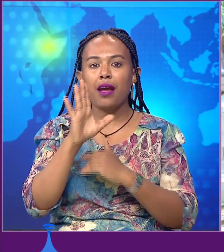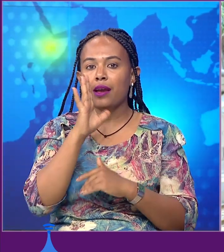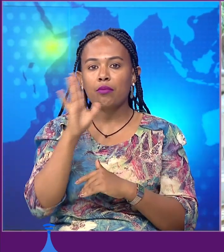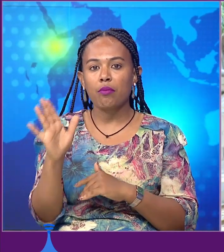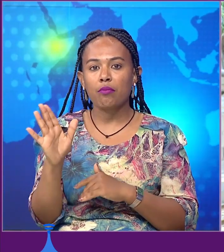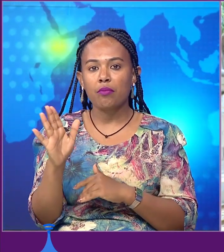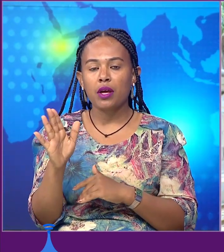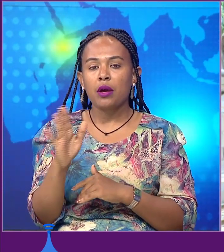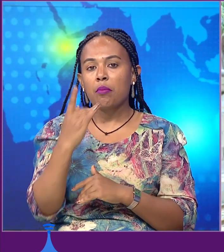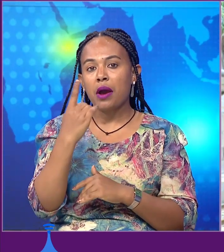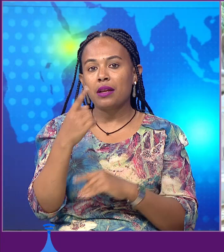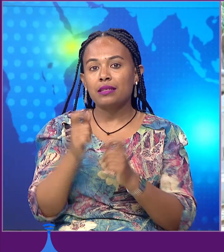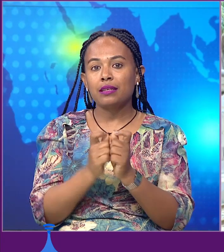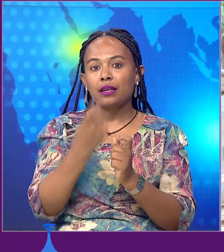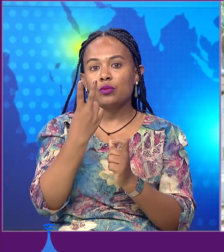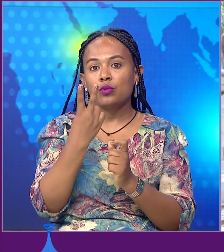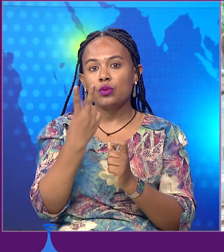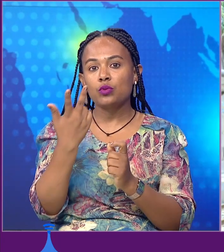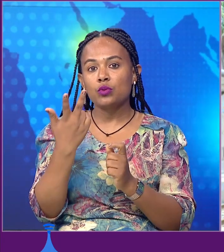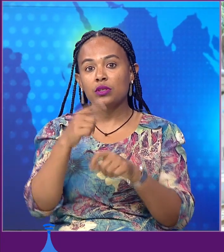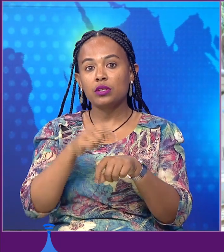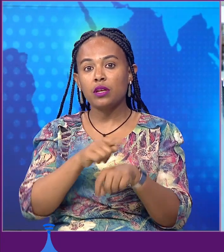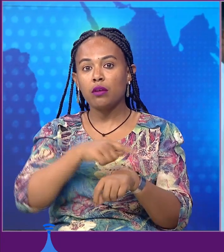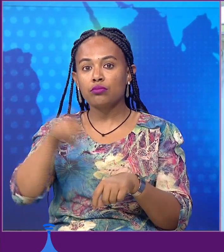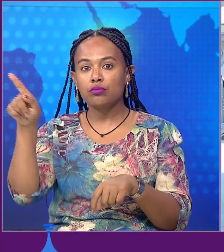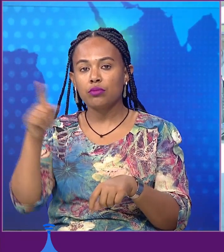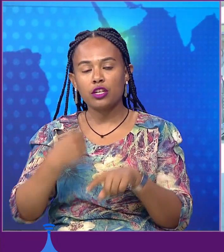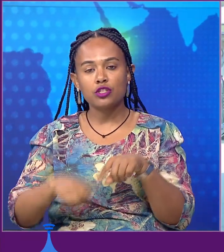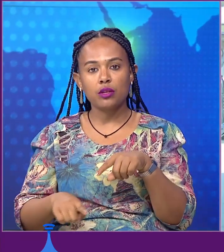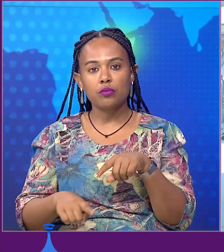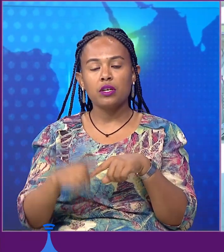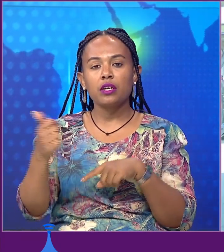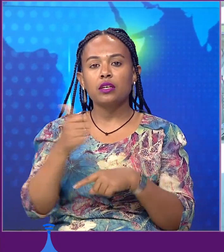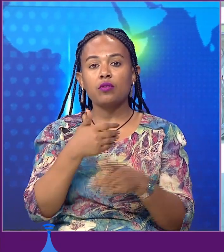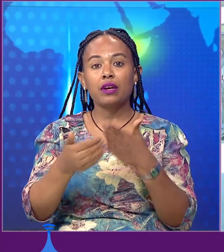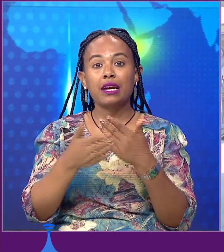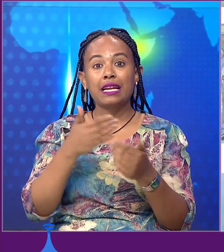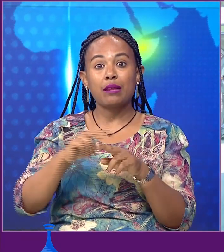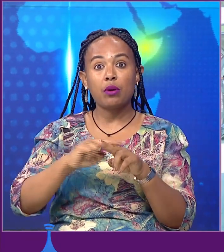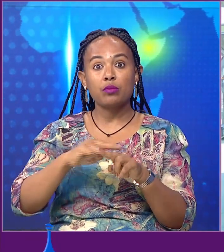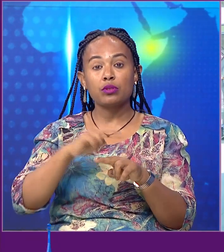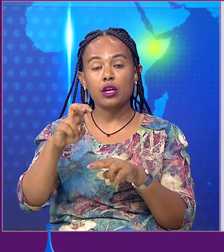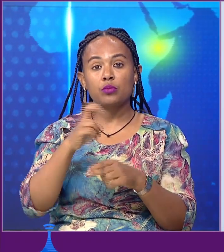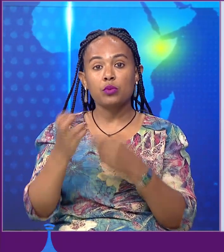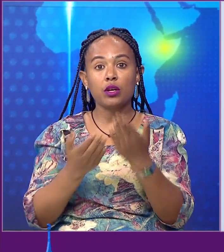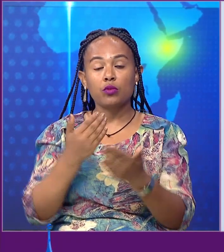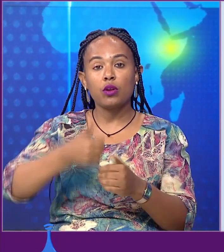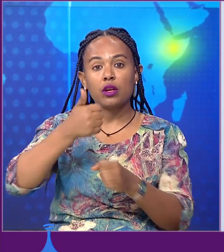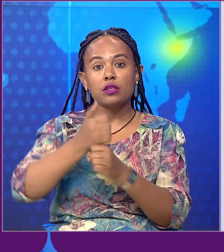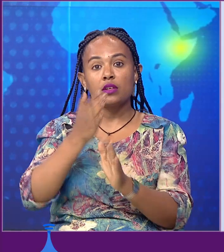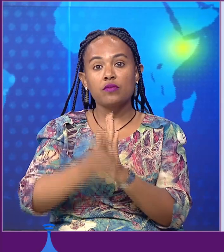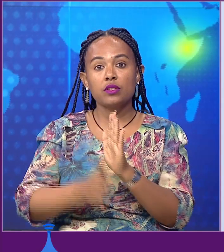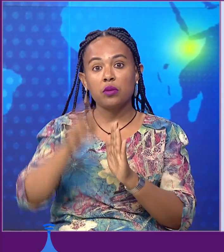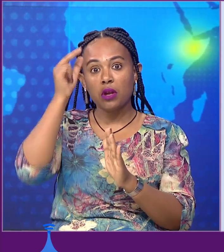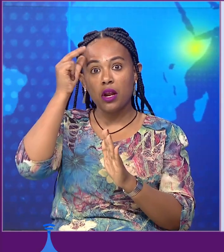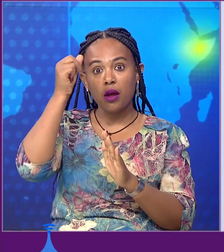እና በአንድ ቲኬት 2 ጊዜ 3 ጊዜ መሄድ አይቻልም። የአዲስ አበባ ቀላል ባቡር ትራንስፖርት አገልግሎት ዋና ስራ አስፈጻሚ ብርሃነ